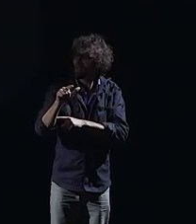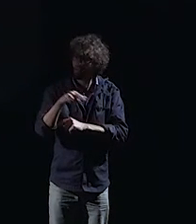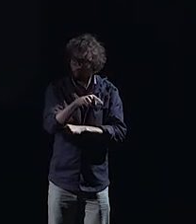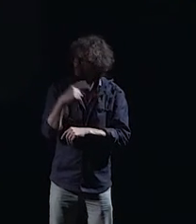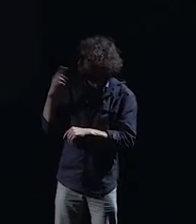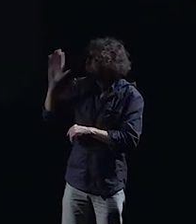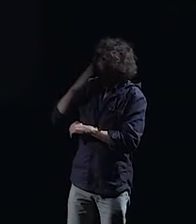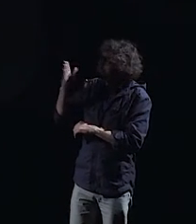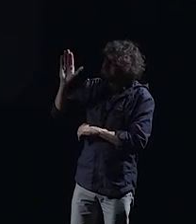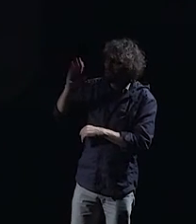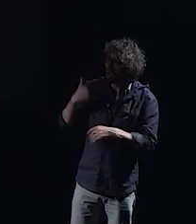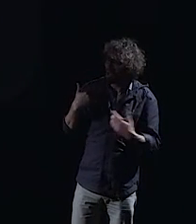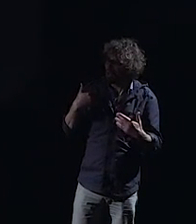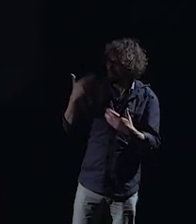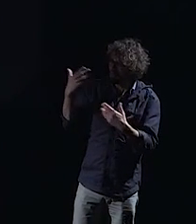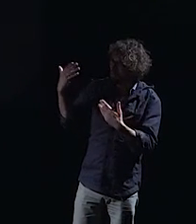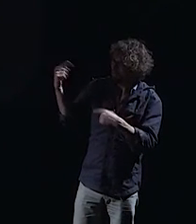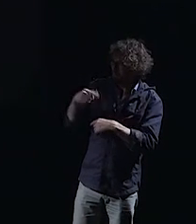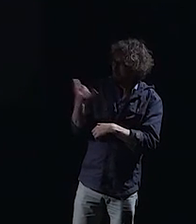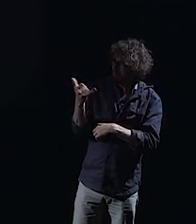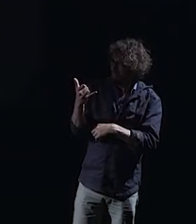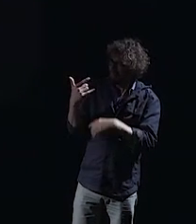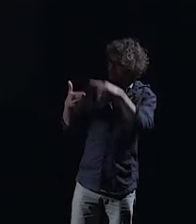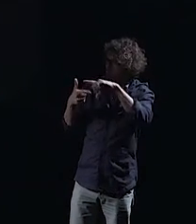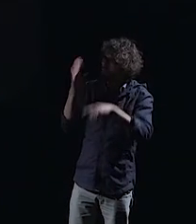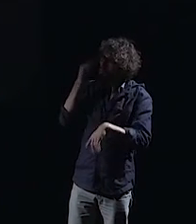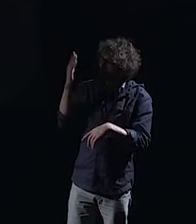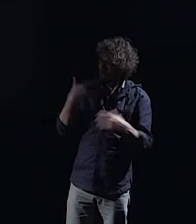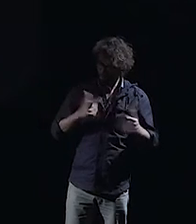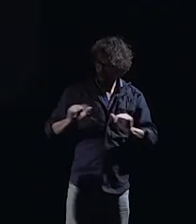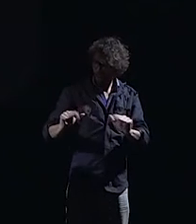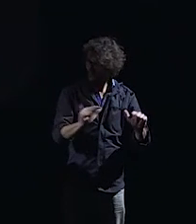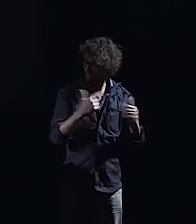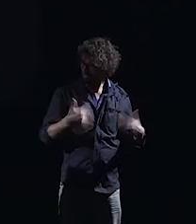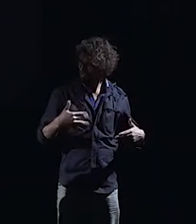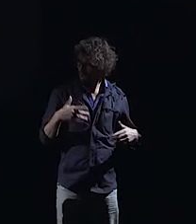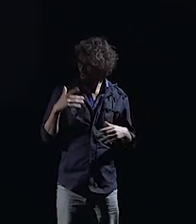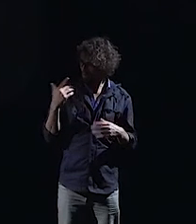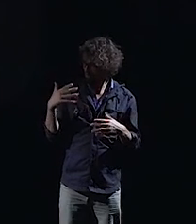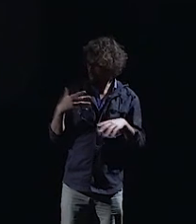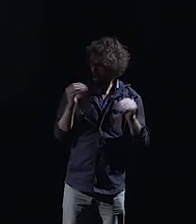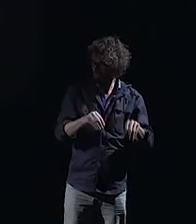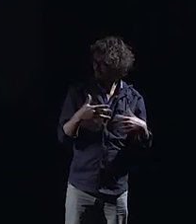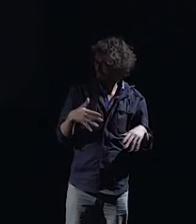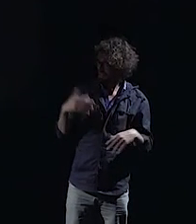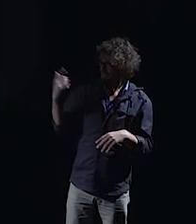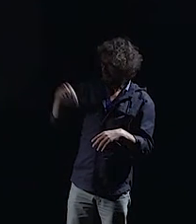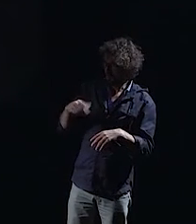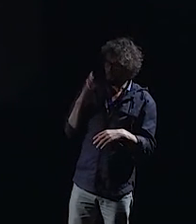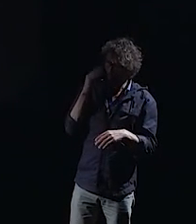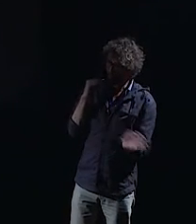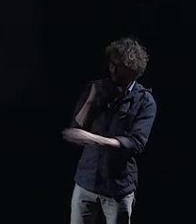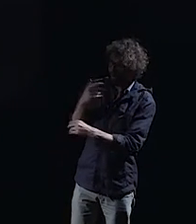a déjà, tu peux t'en aller, c'est déjà fait, on n'en a pas besoin. Le jour où on pourra dire au mec qui pose des caméras de surveillance, pas